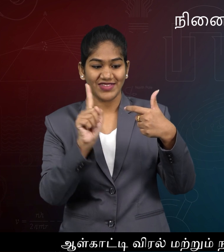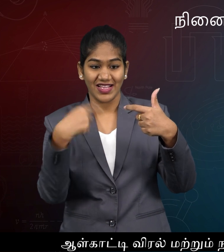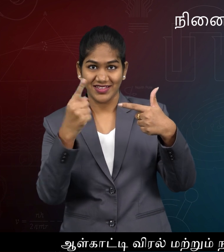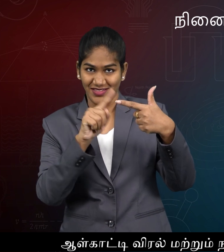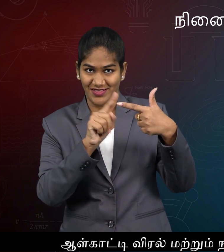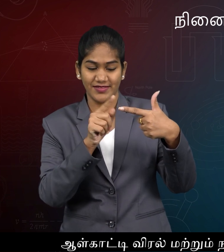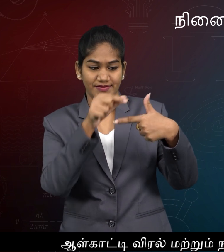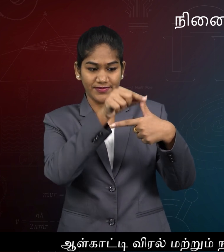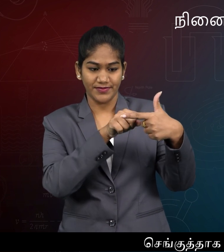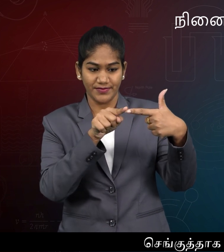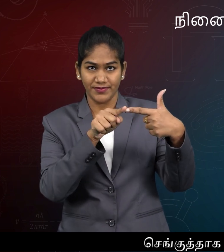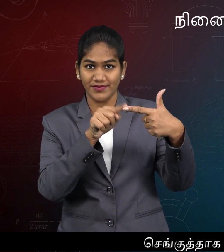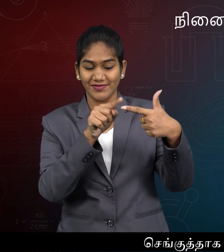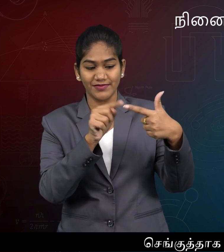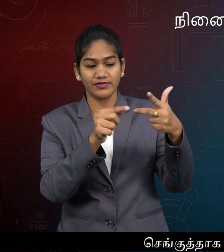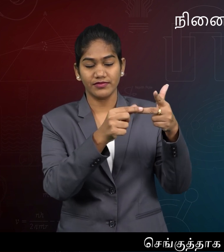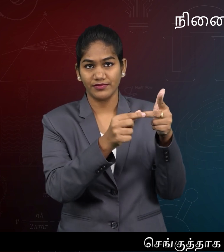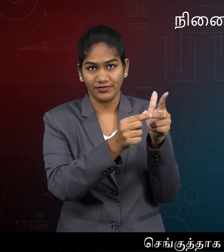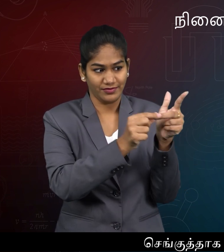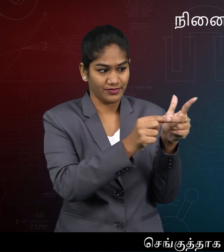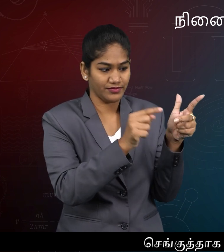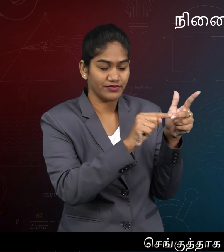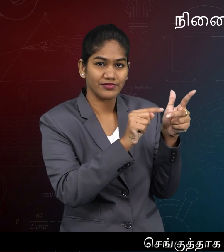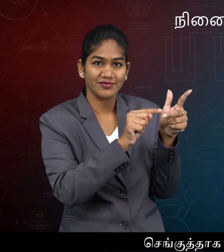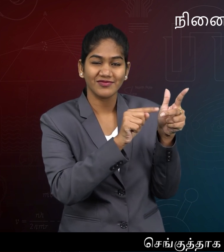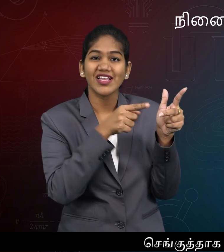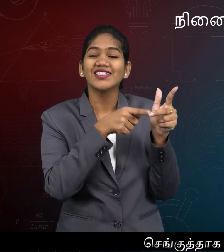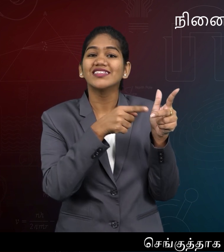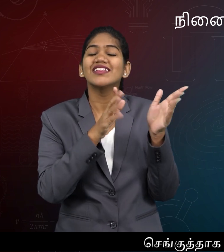ஆகியவை ஒன்றுக்கொன்று செங்குத்தாக இருக்கும்படி நீட்டவும்.